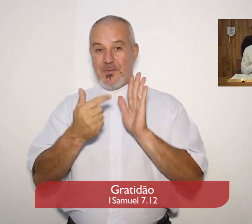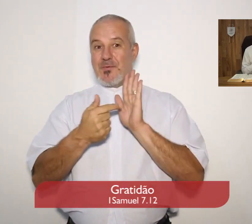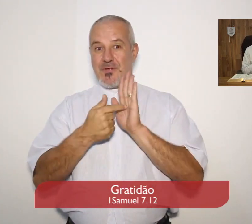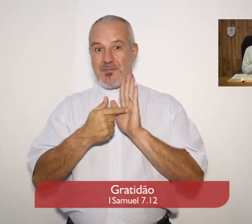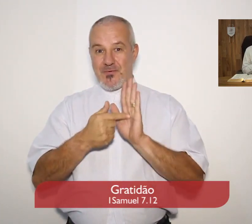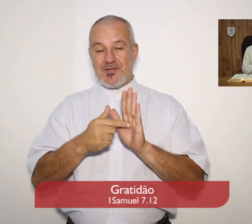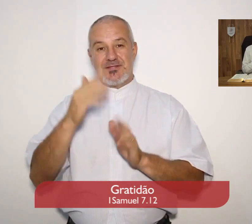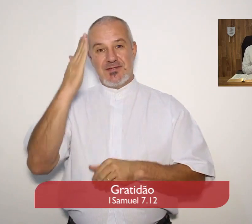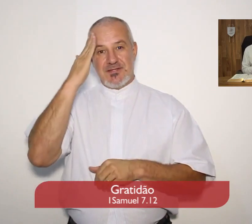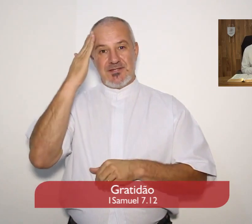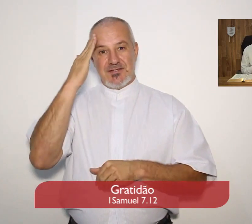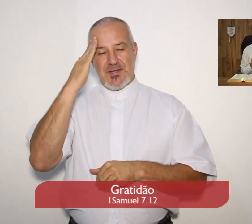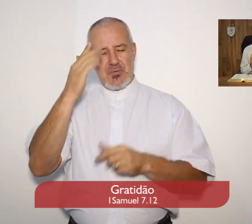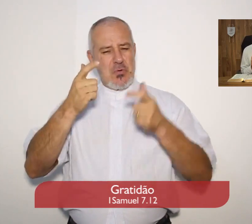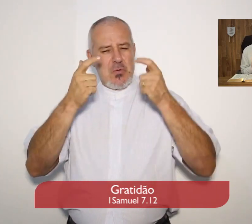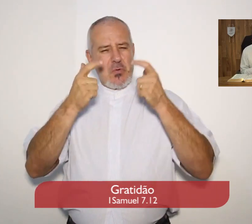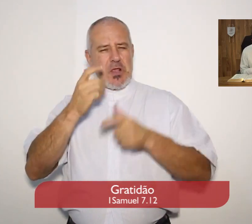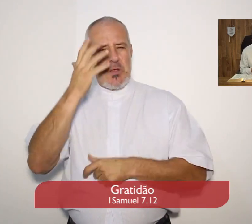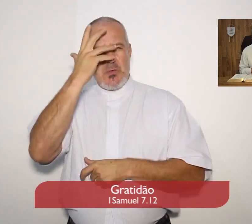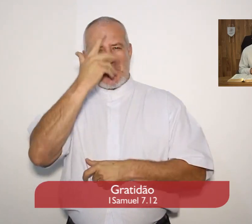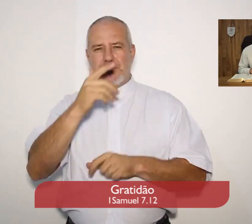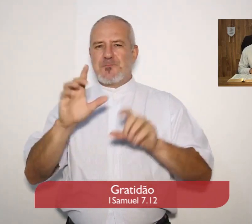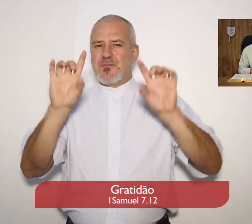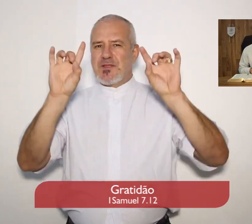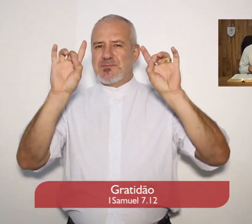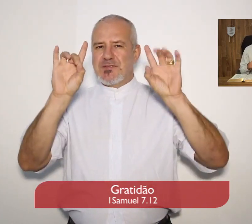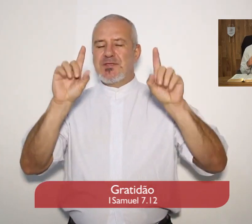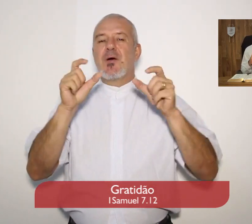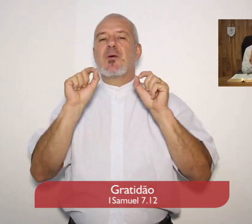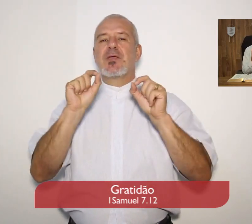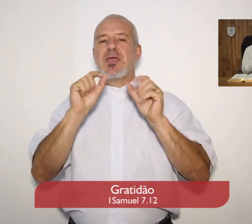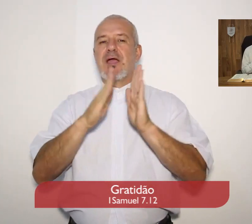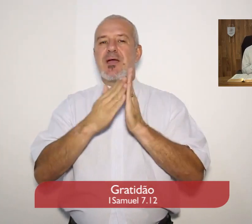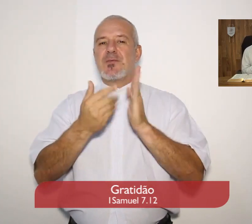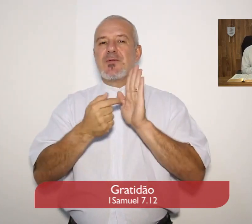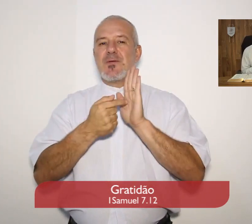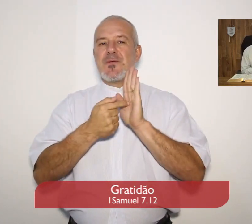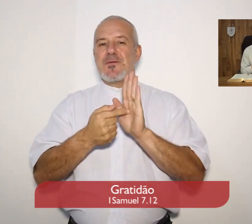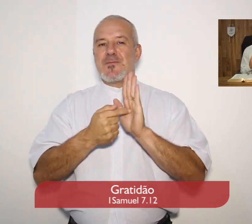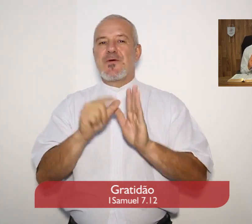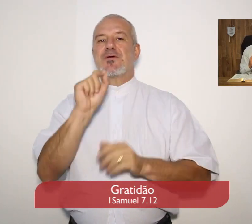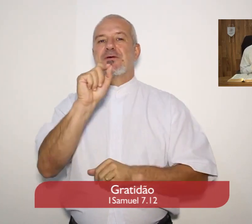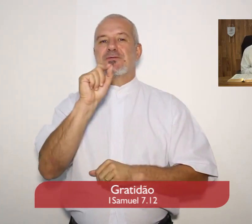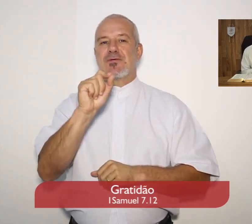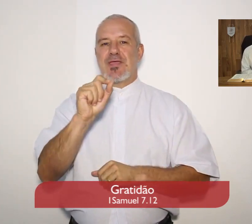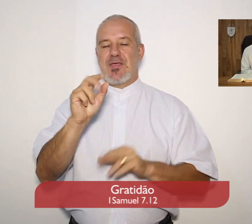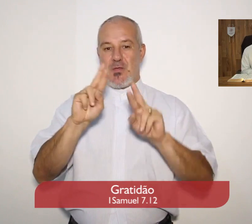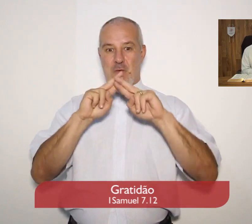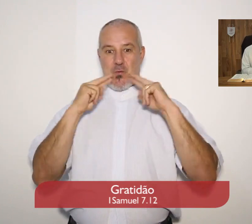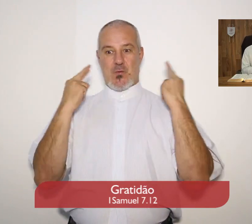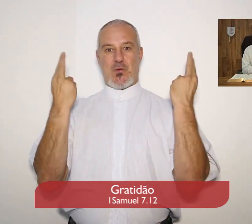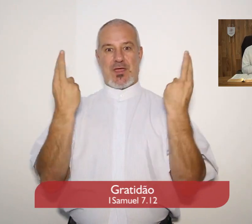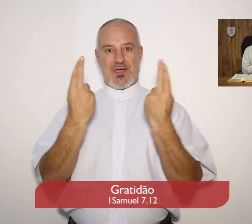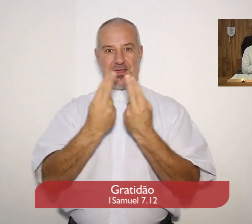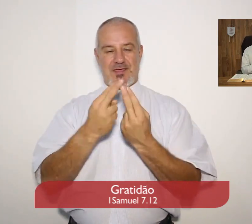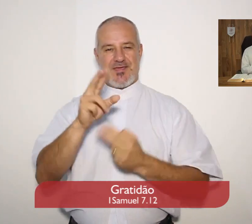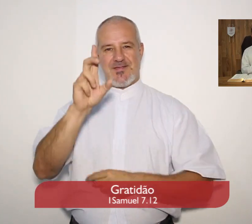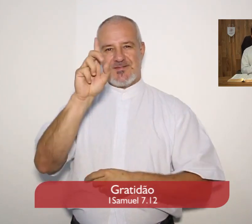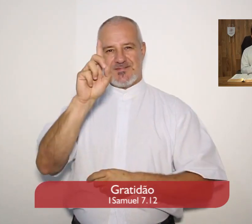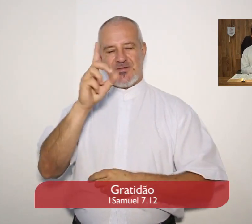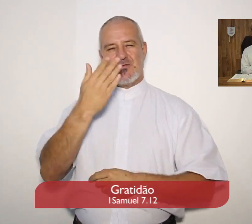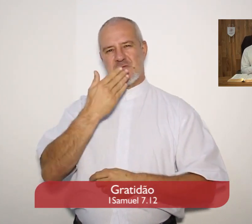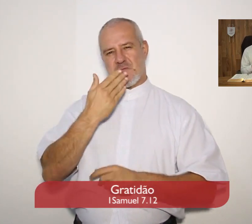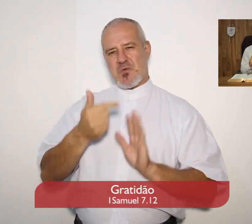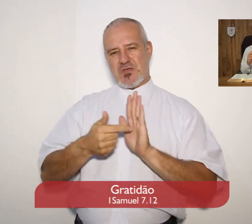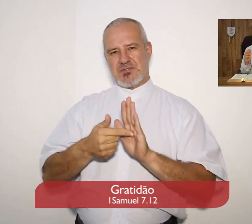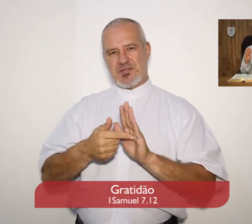um texto muito especial dentro da perspectiva do reino de Deus. Esta